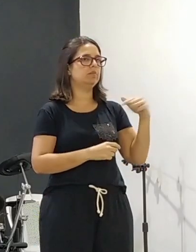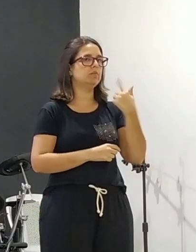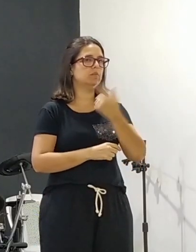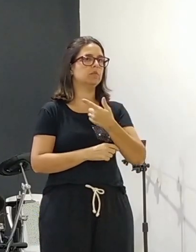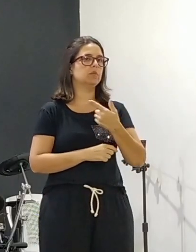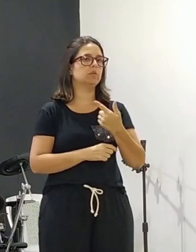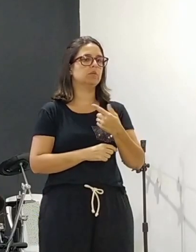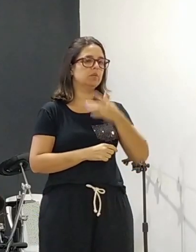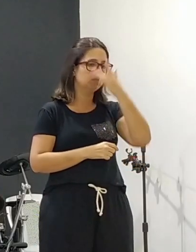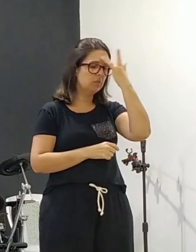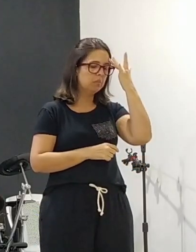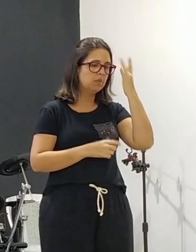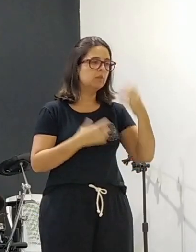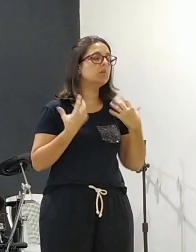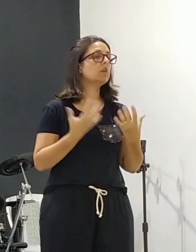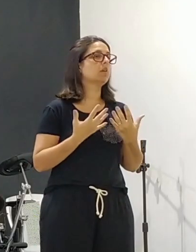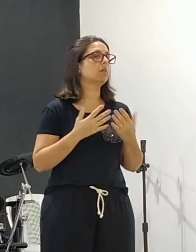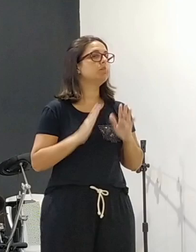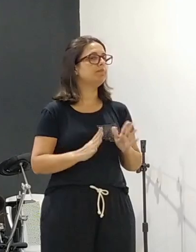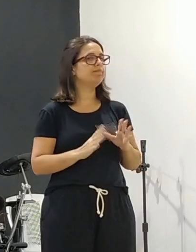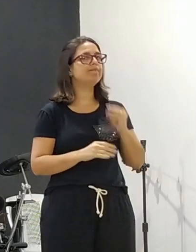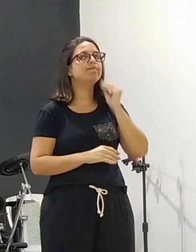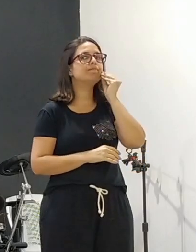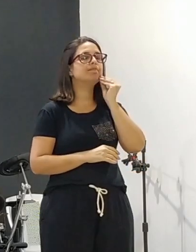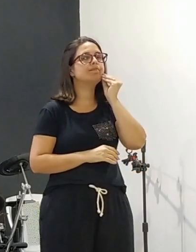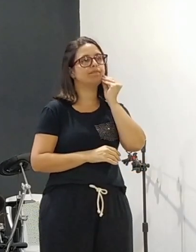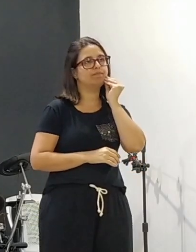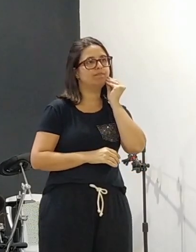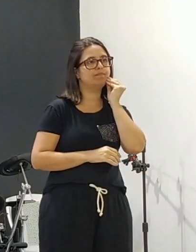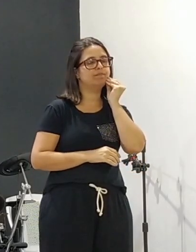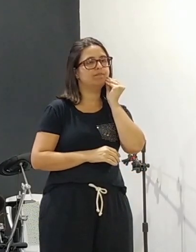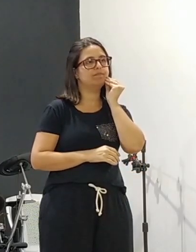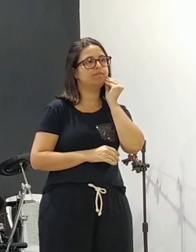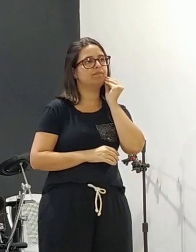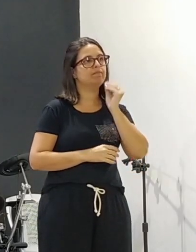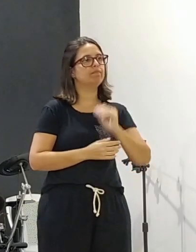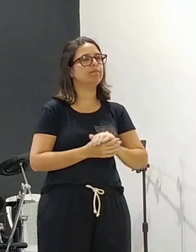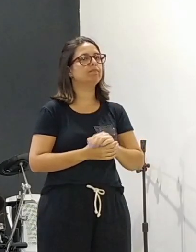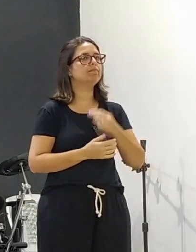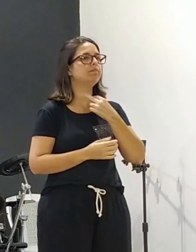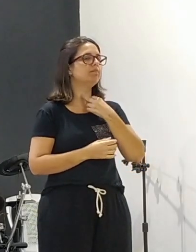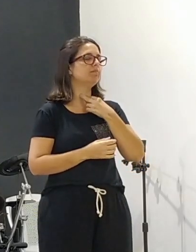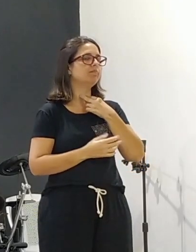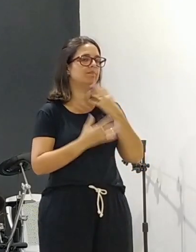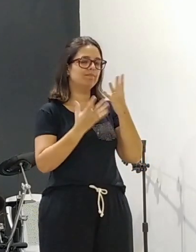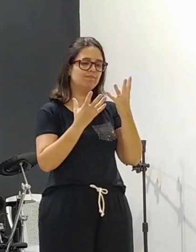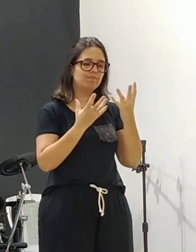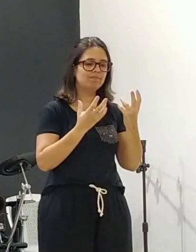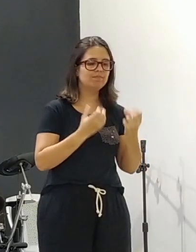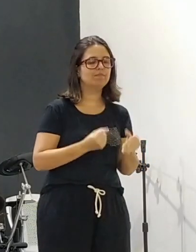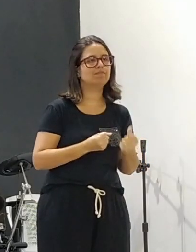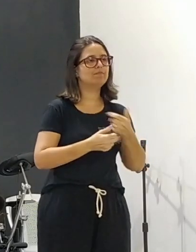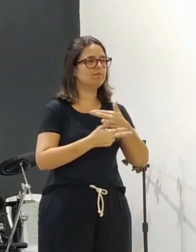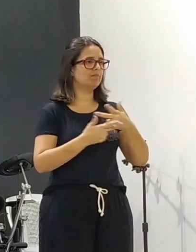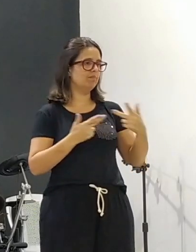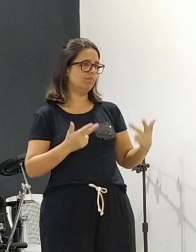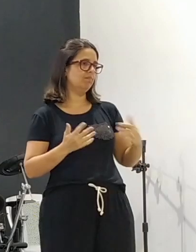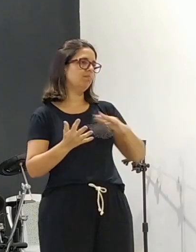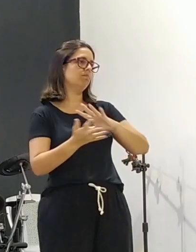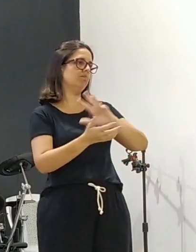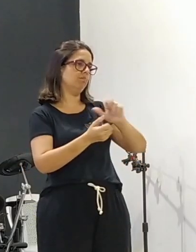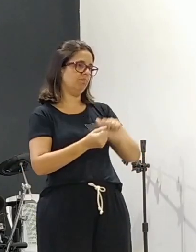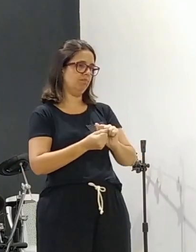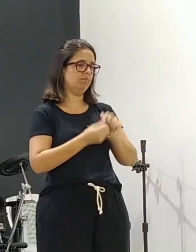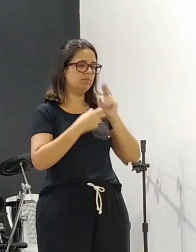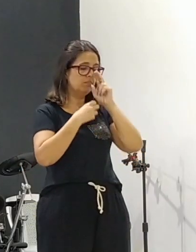nós queremos. Mas para experimentarmos isso, nós não podemos nos conformar a esse mundo. Essa